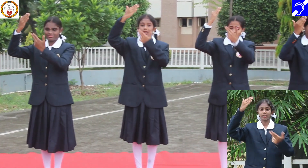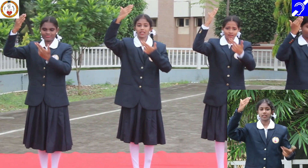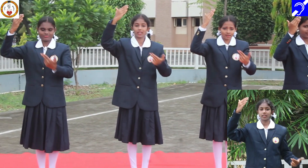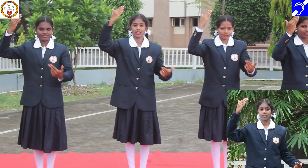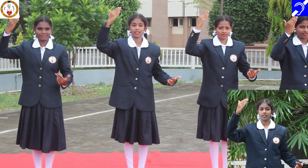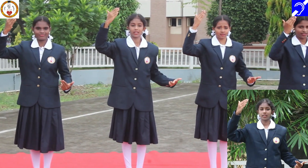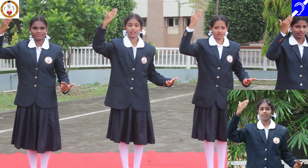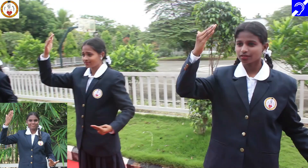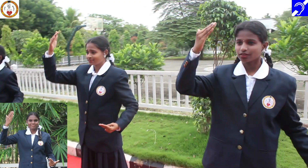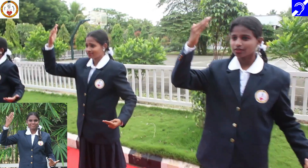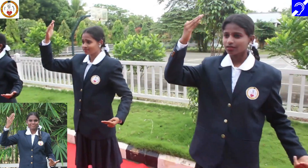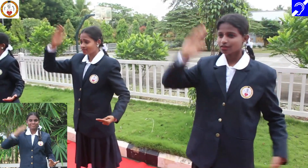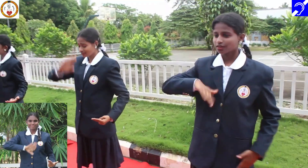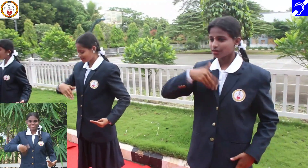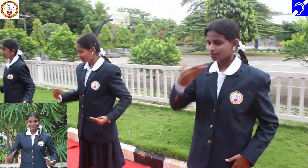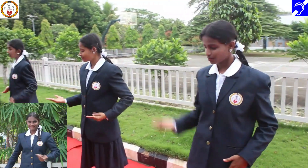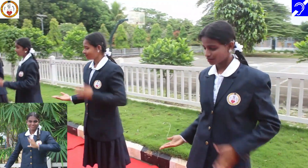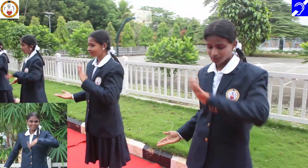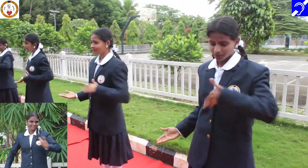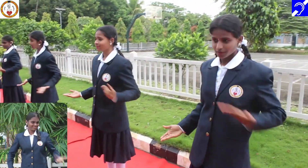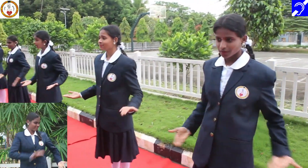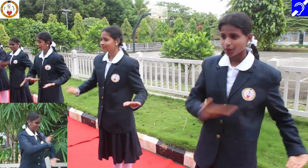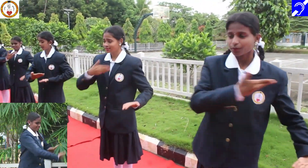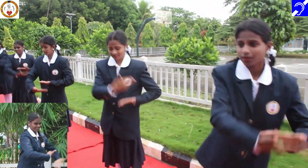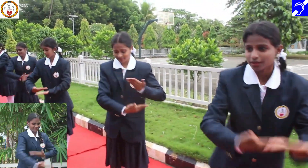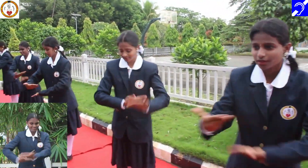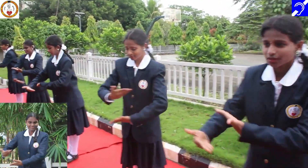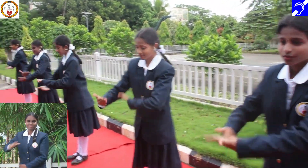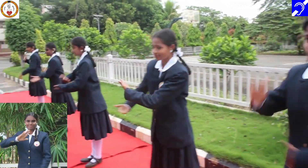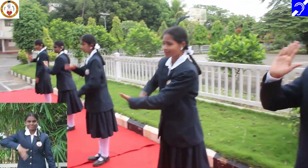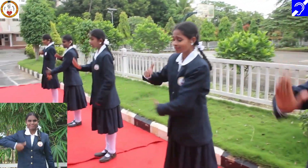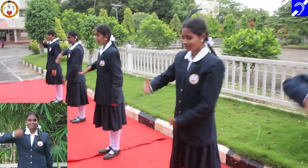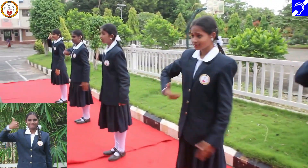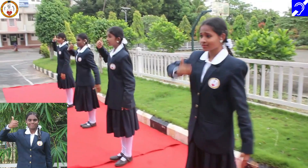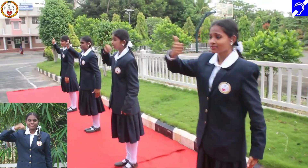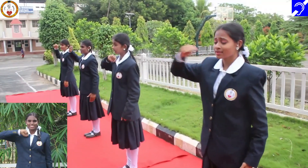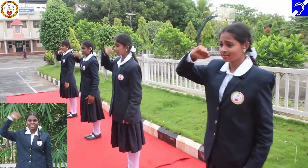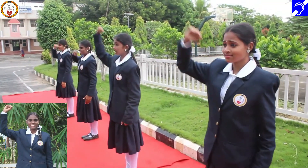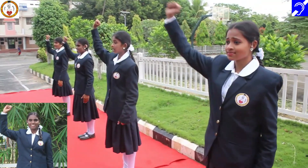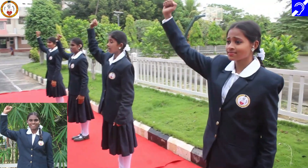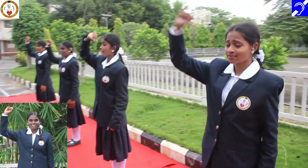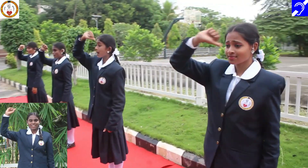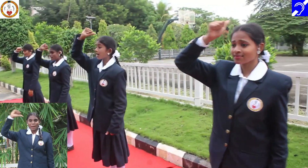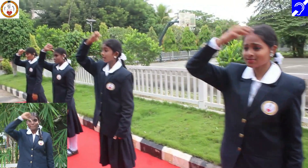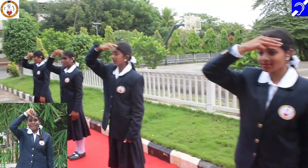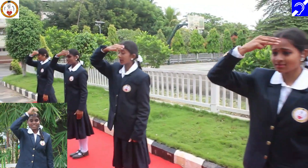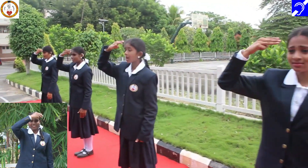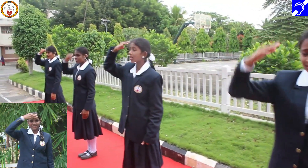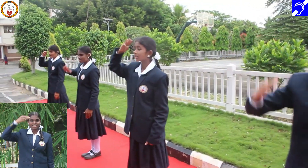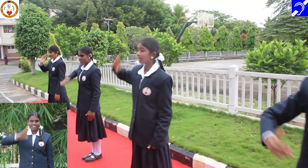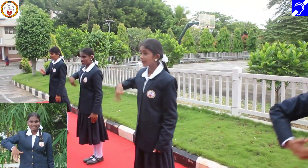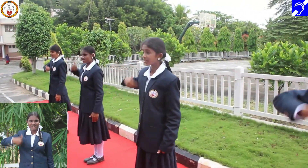गाथा जन गण मंगण दायक जय हिन भारत